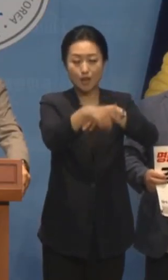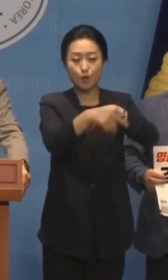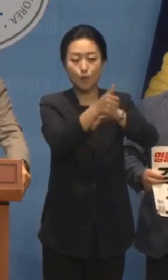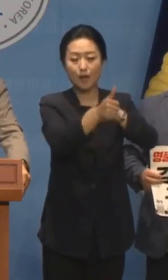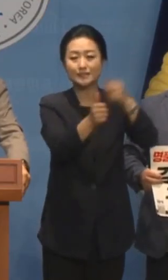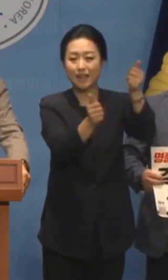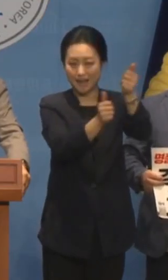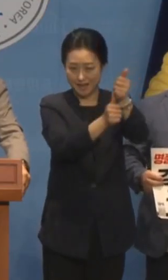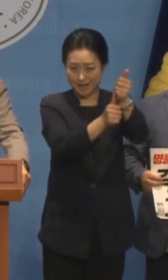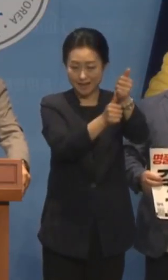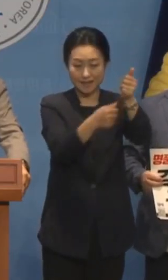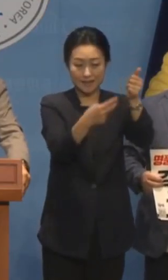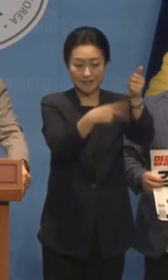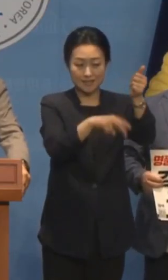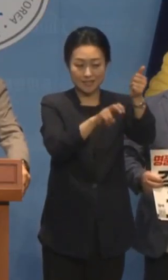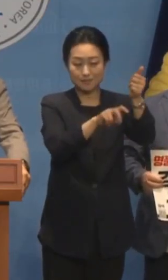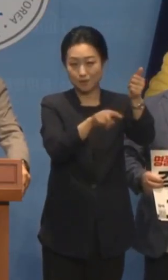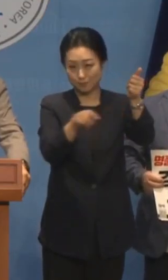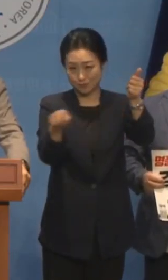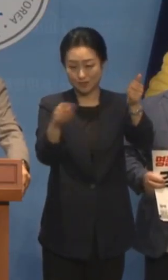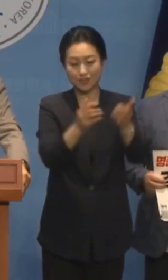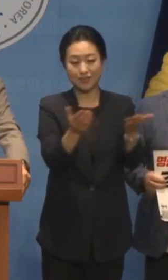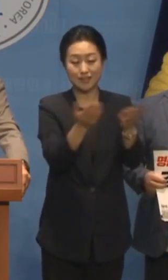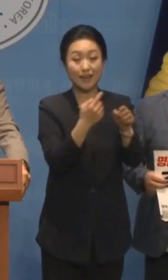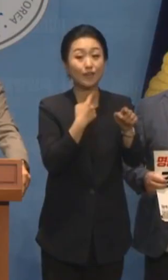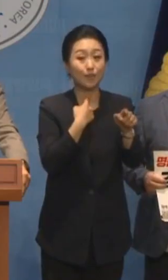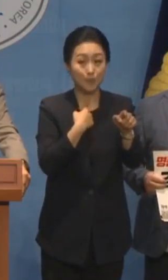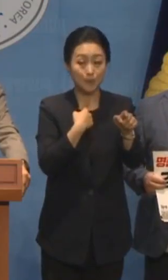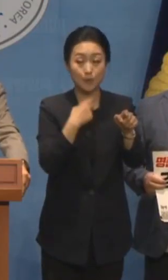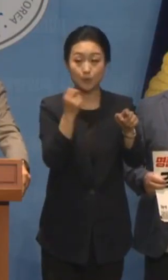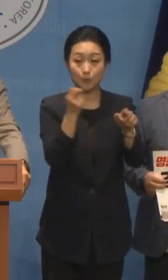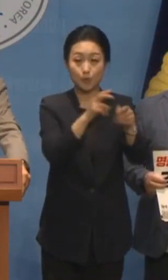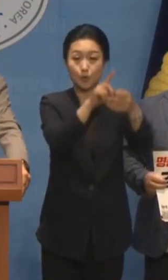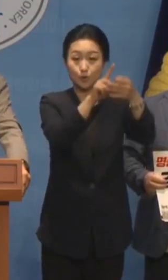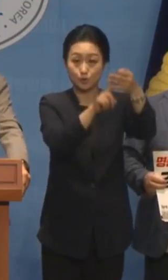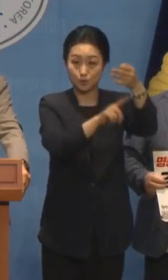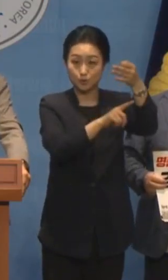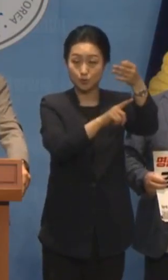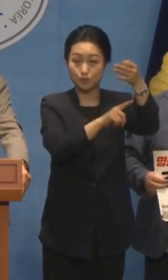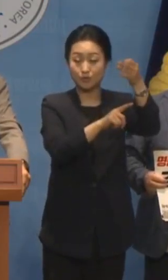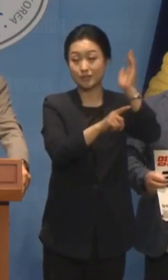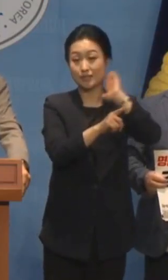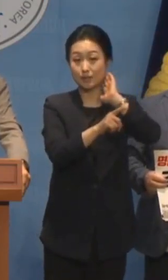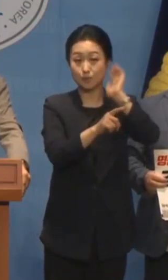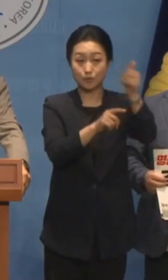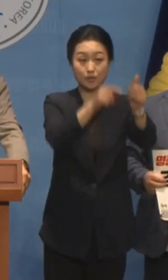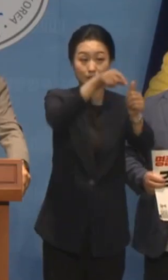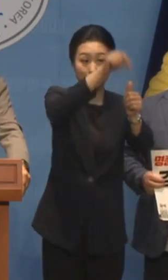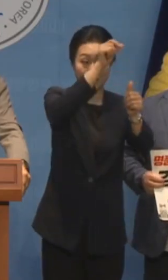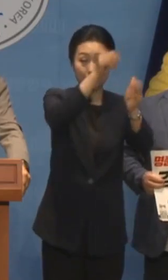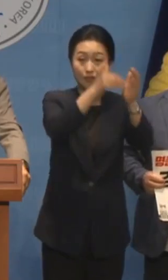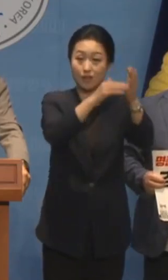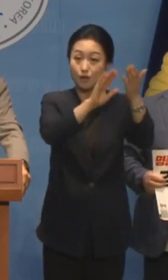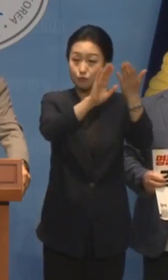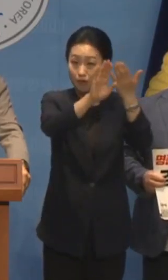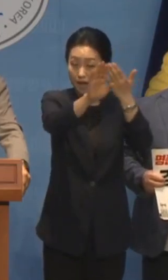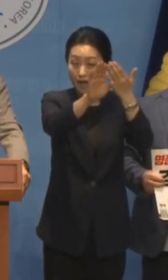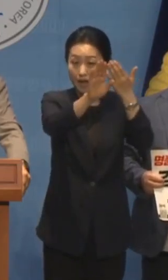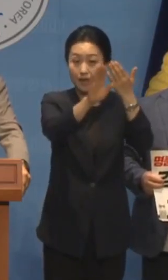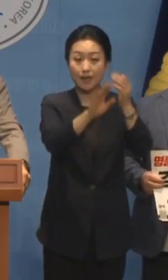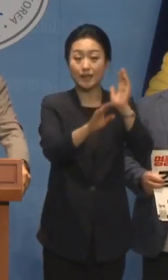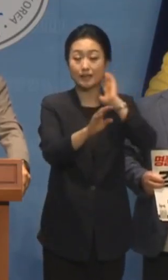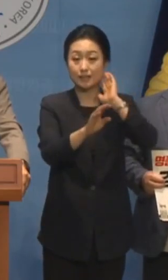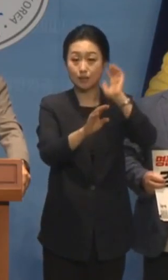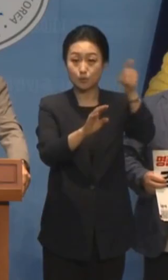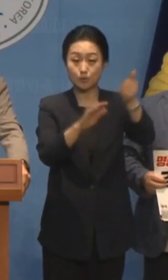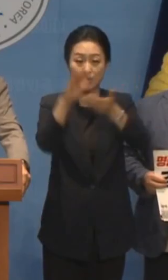정책기획과장을 2020년도에 역임을 했고, 또 윤석열 씨가 대통령에 당선된 후에는